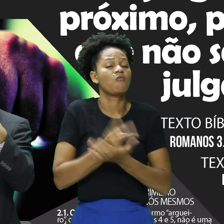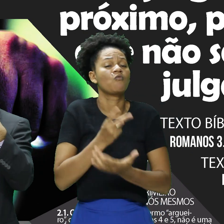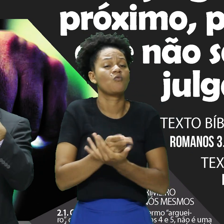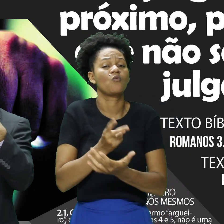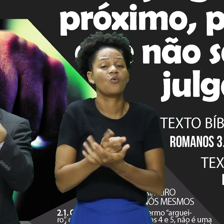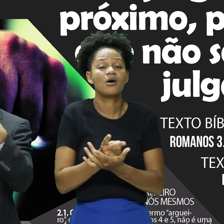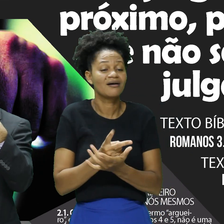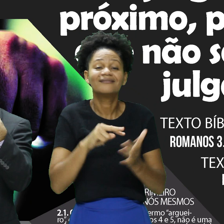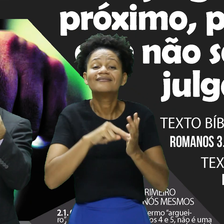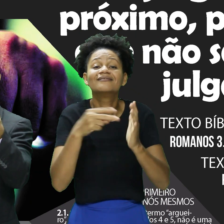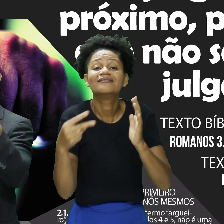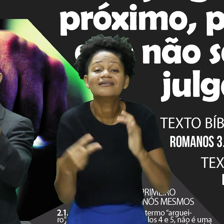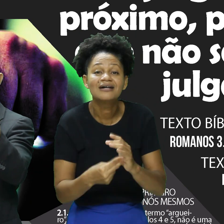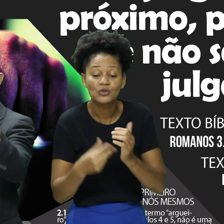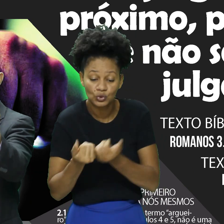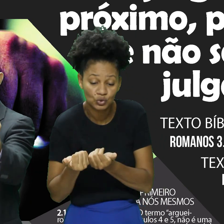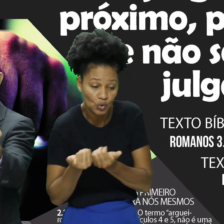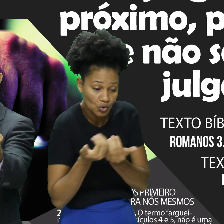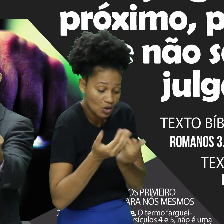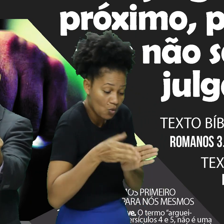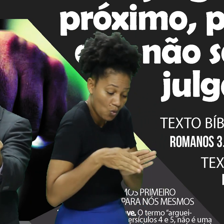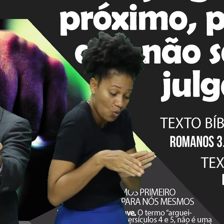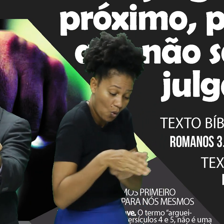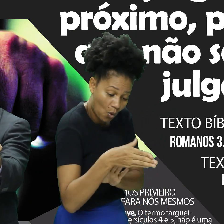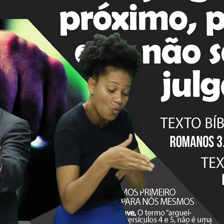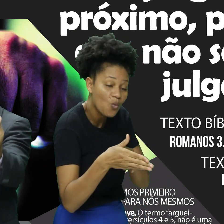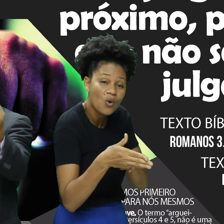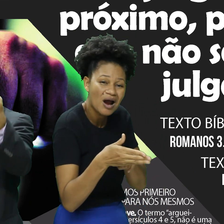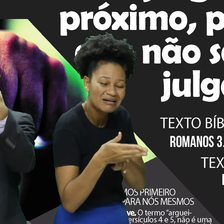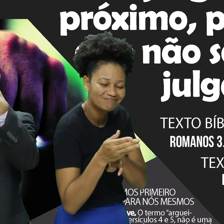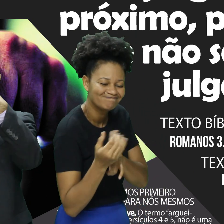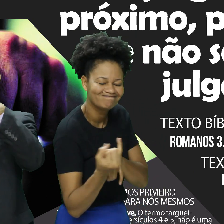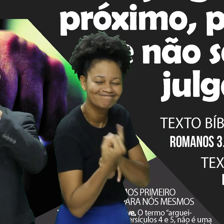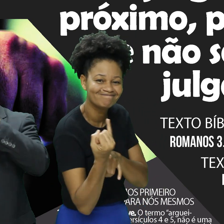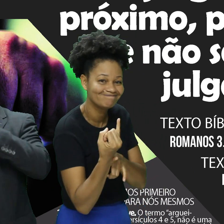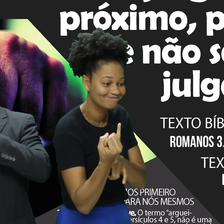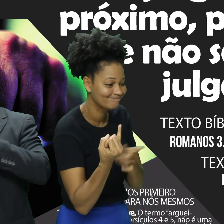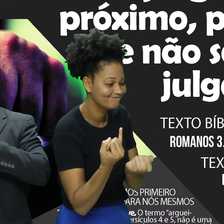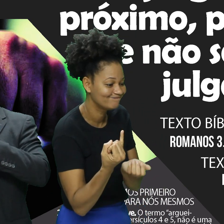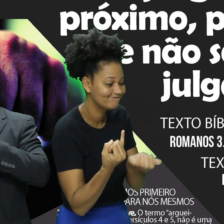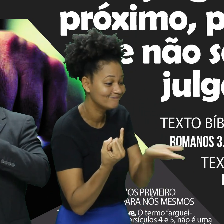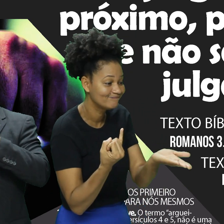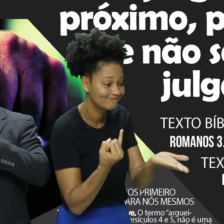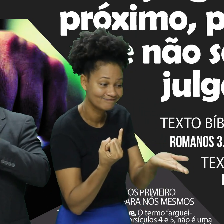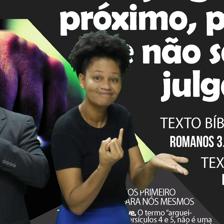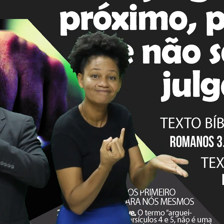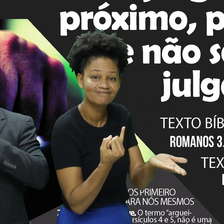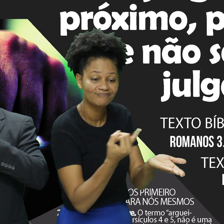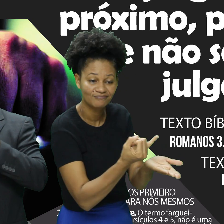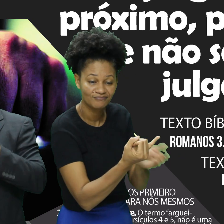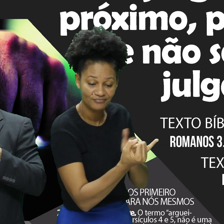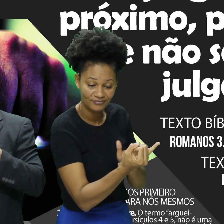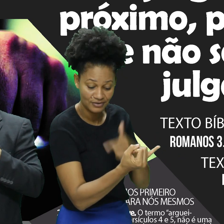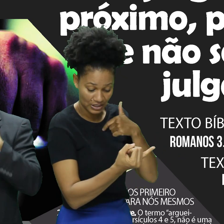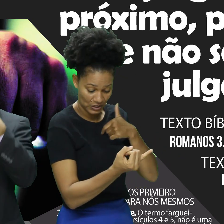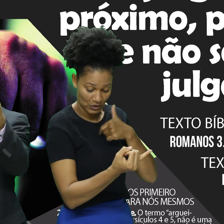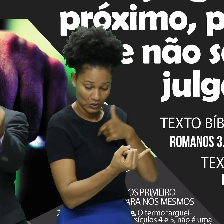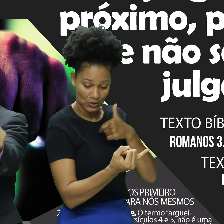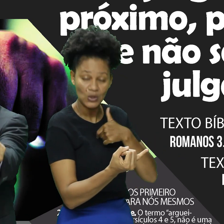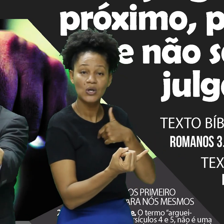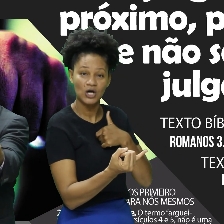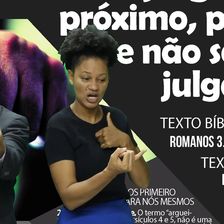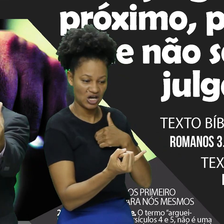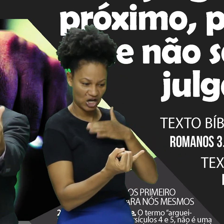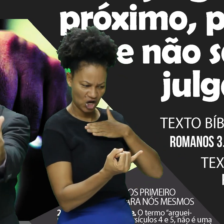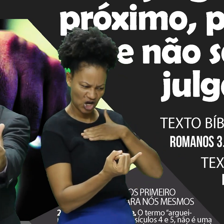estou dando algo precioso, mas não estou fazendo, praticando aquilo que eu